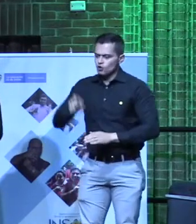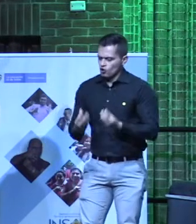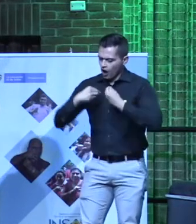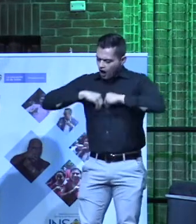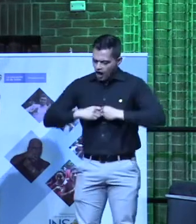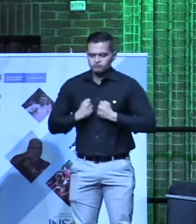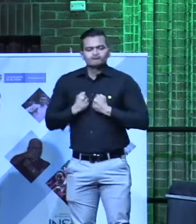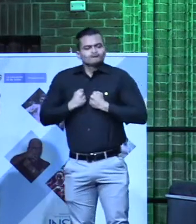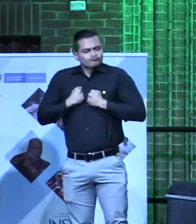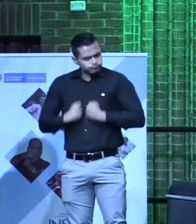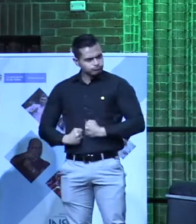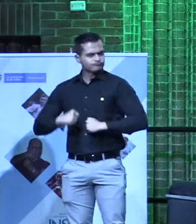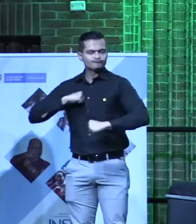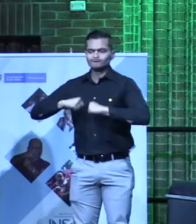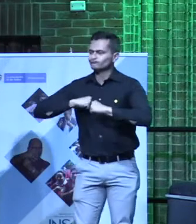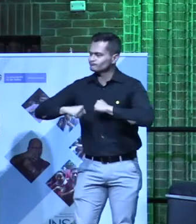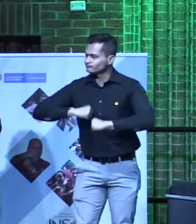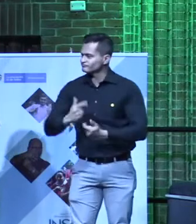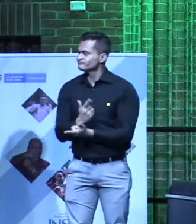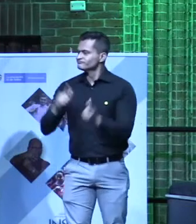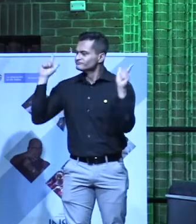sordas sean libres.